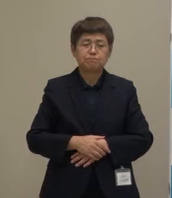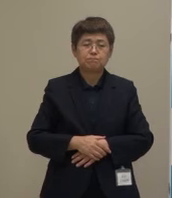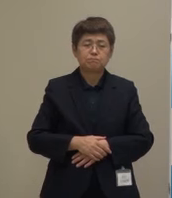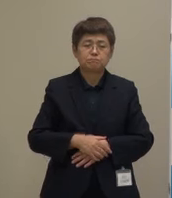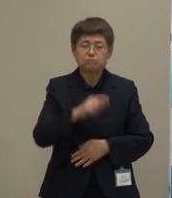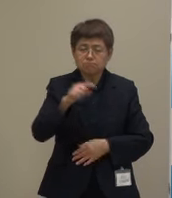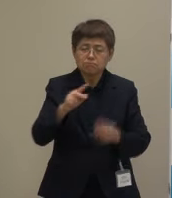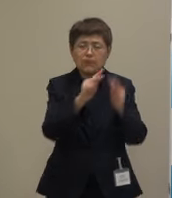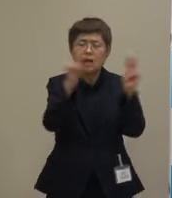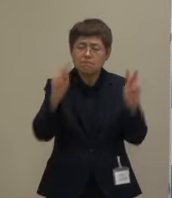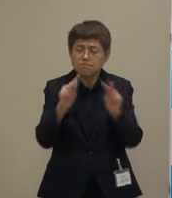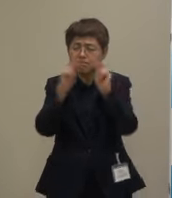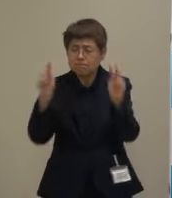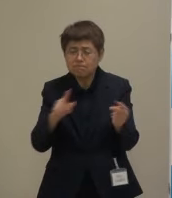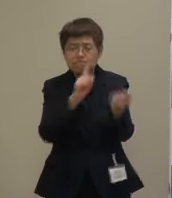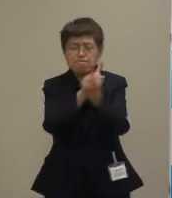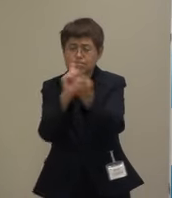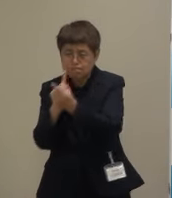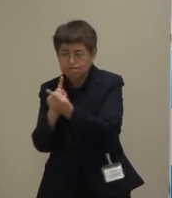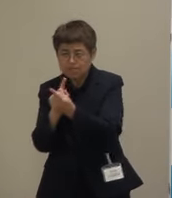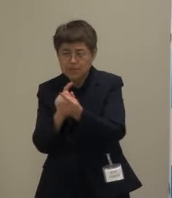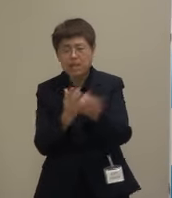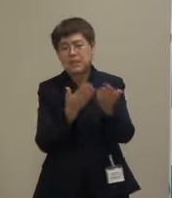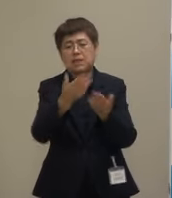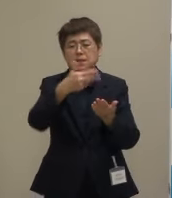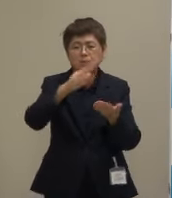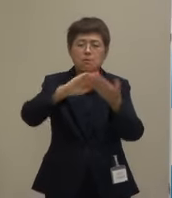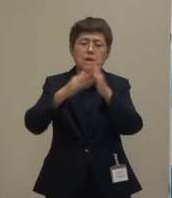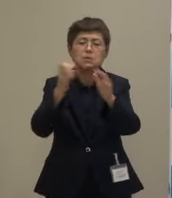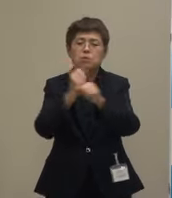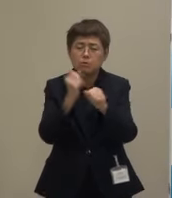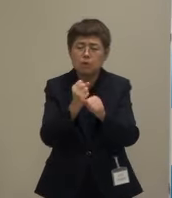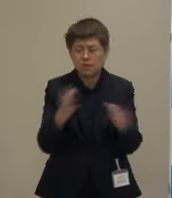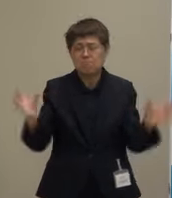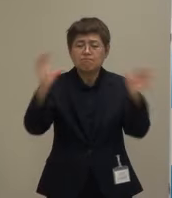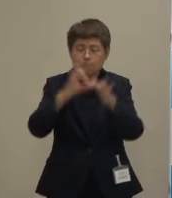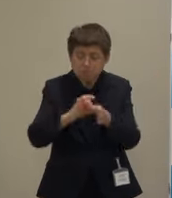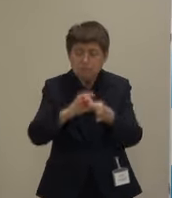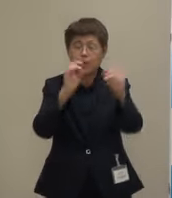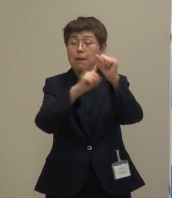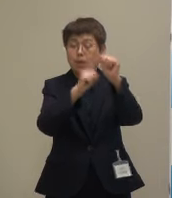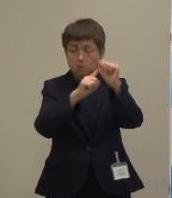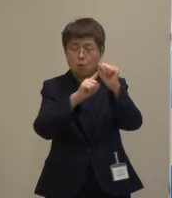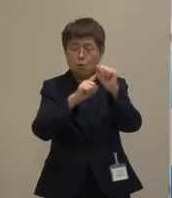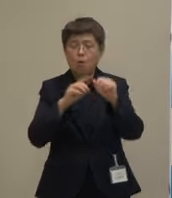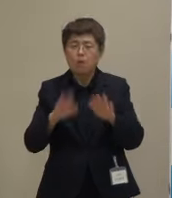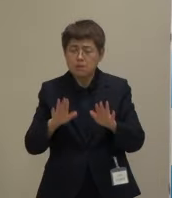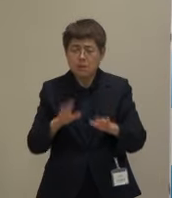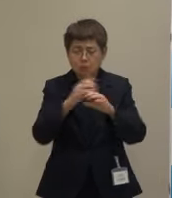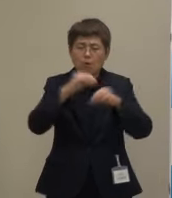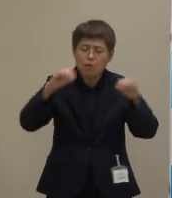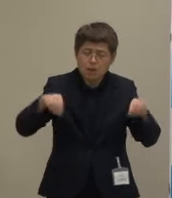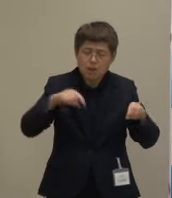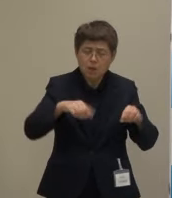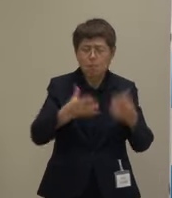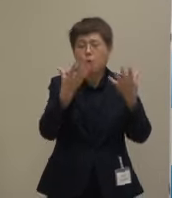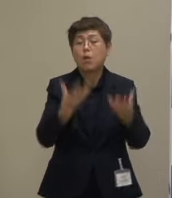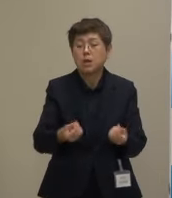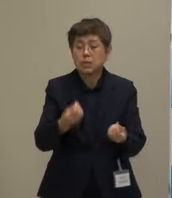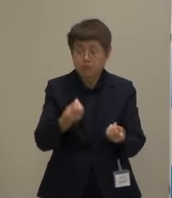これらの課題に的確に対応し、本市のまちづくりと連動させるためにも、現在の協定を終了